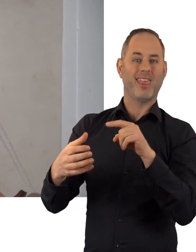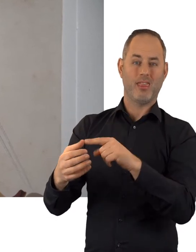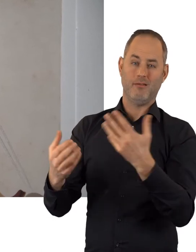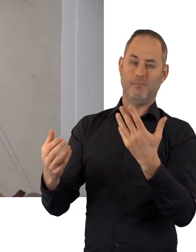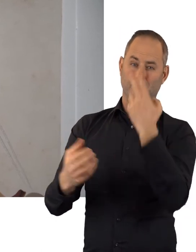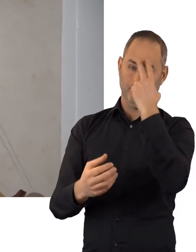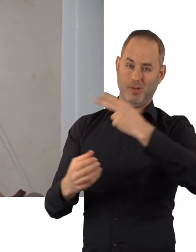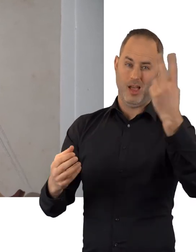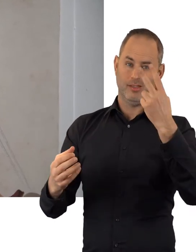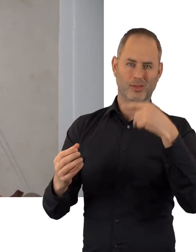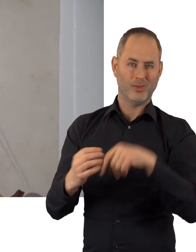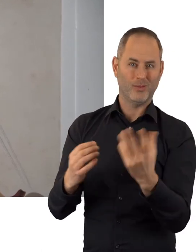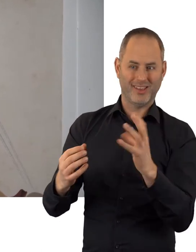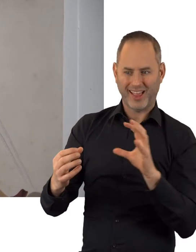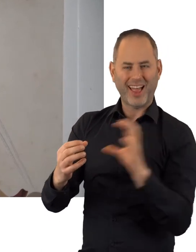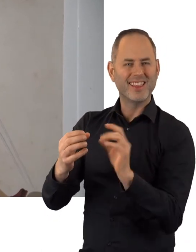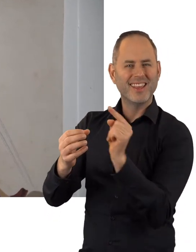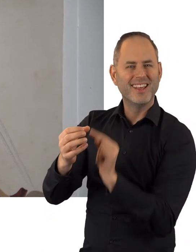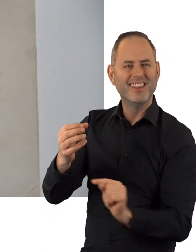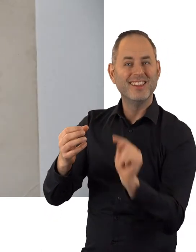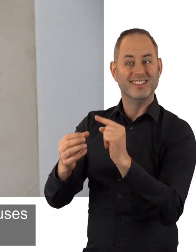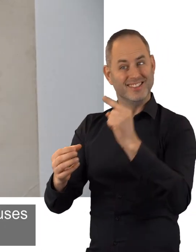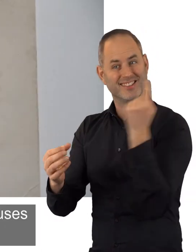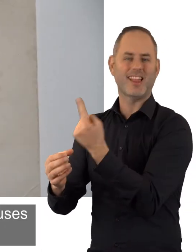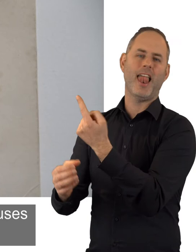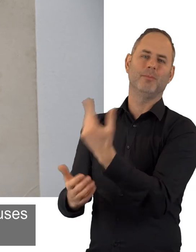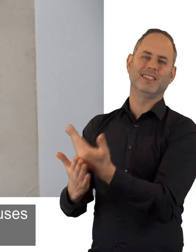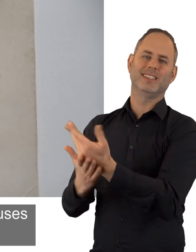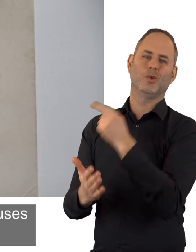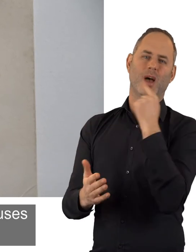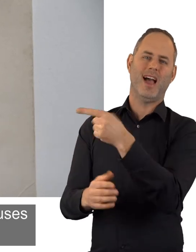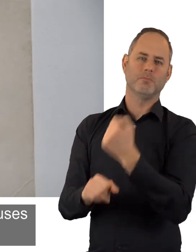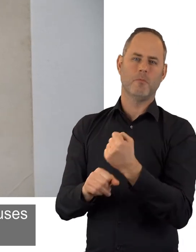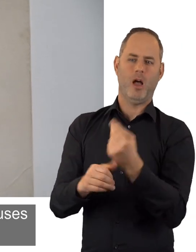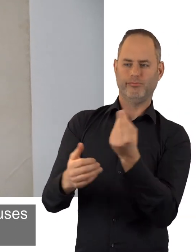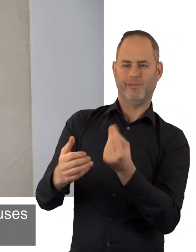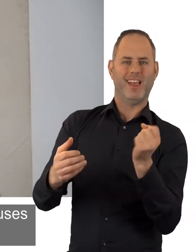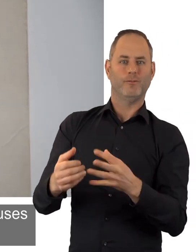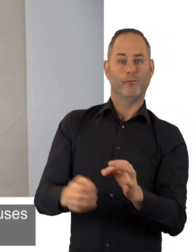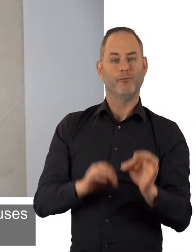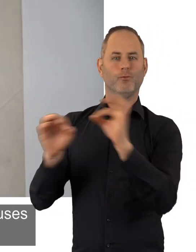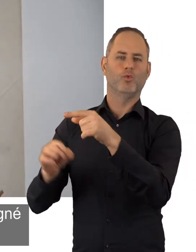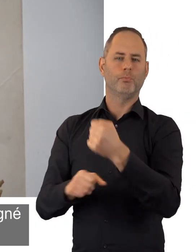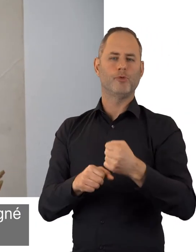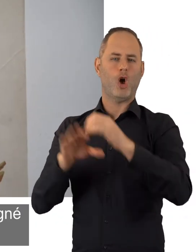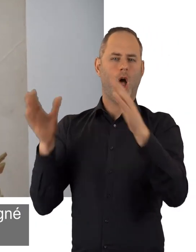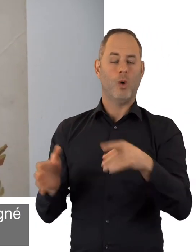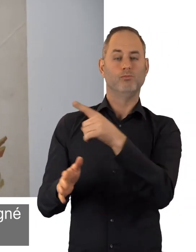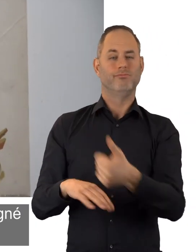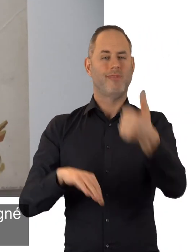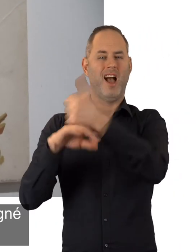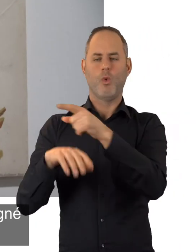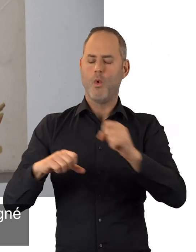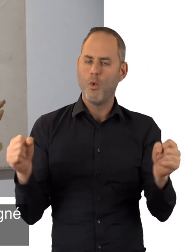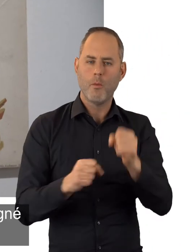Dieses Etikett hat er entworfen und die Leitung des Brauhauses war so begeistert, dass sie das